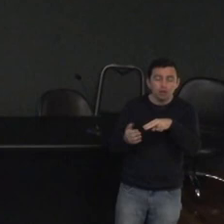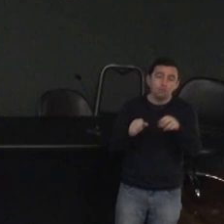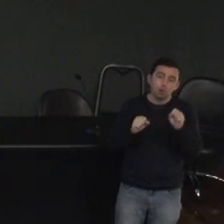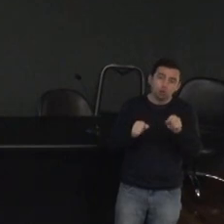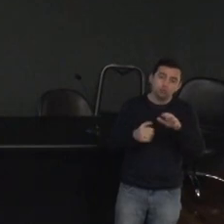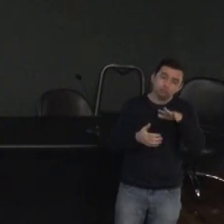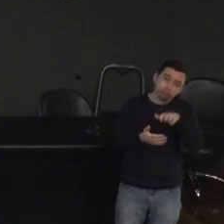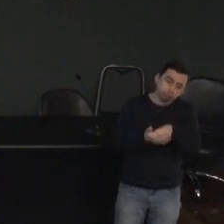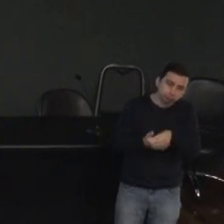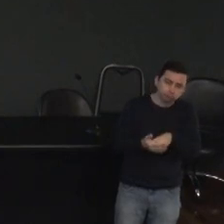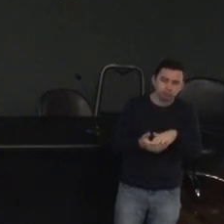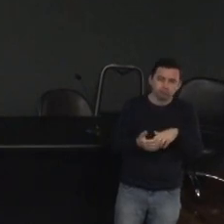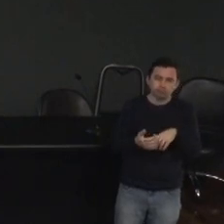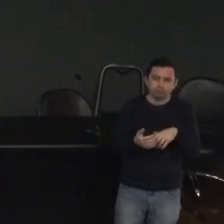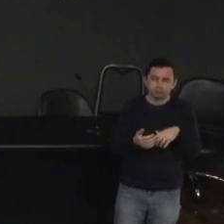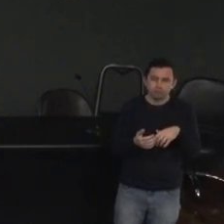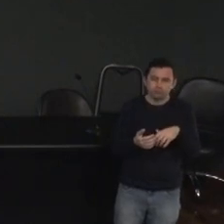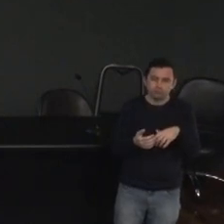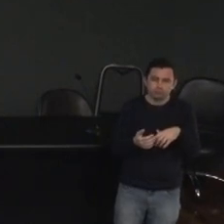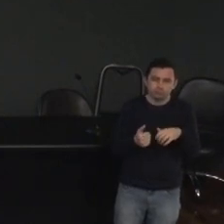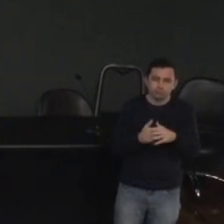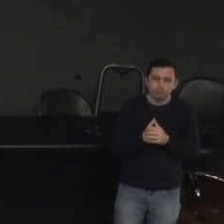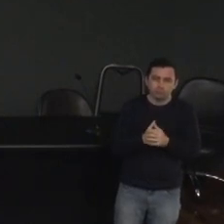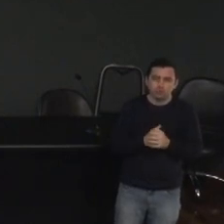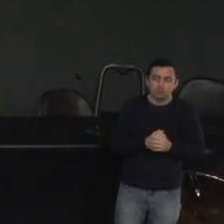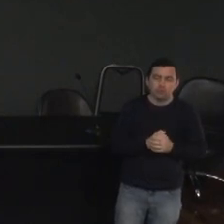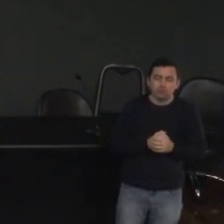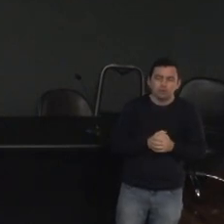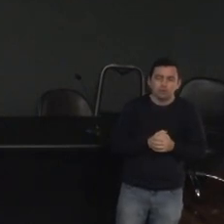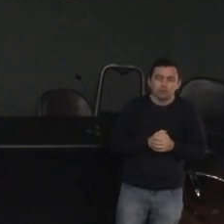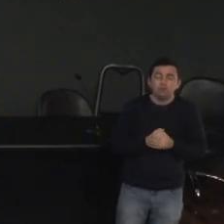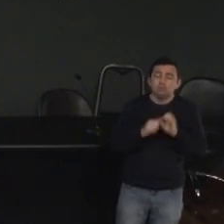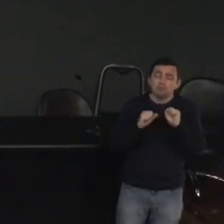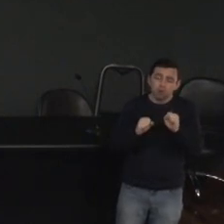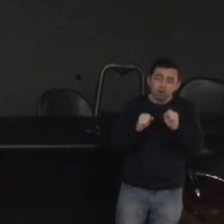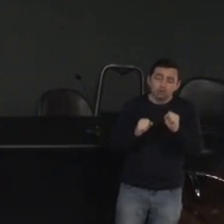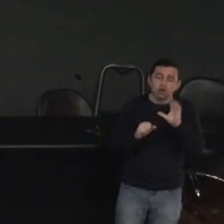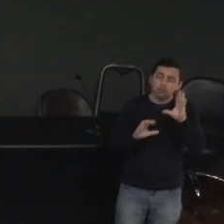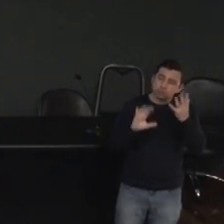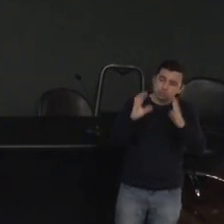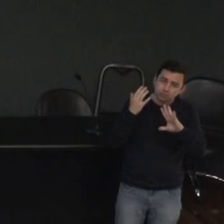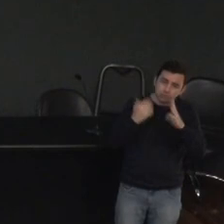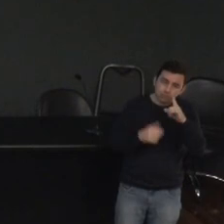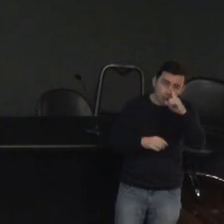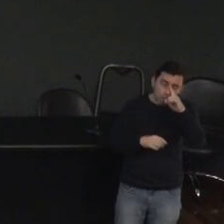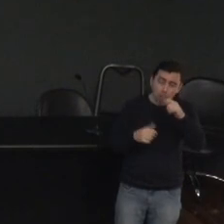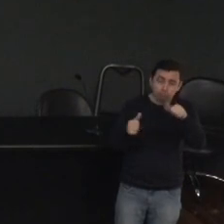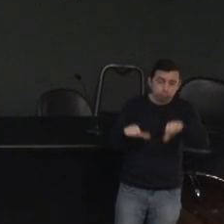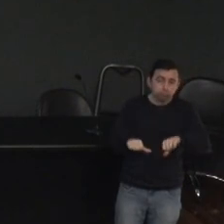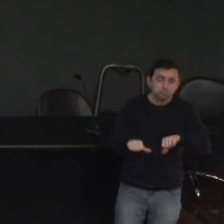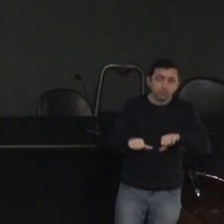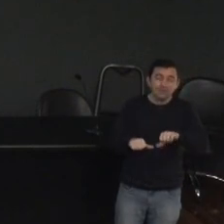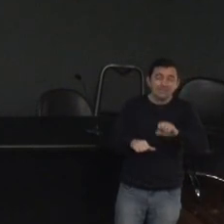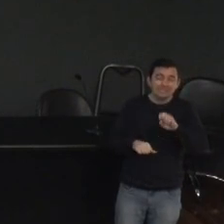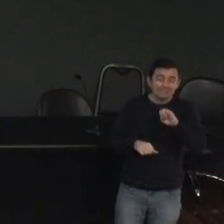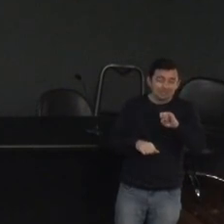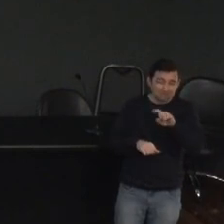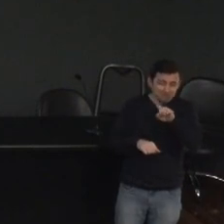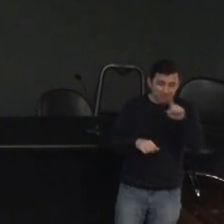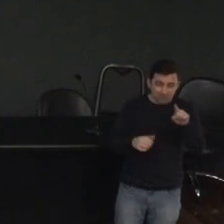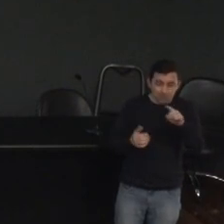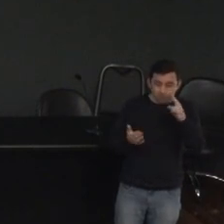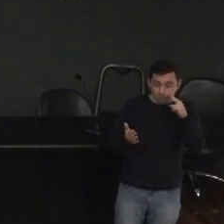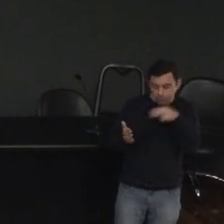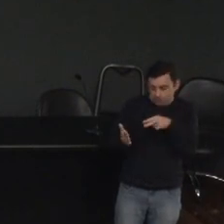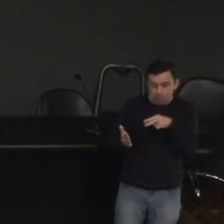acidente Pode ser ou seja não vão falar de coisa pior né Mas podem ser coisas piores do que o acidente quando você simplesmente Olha